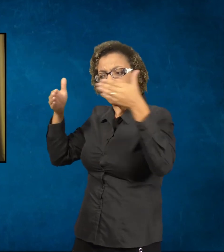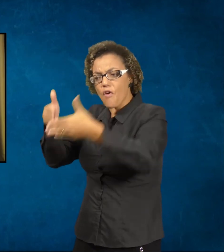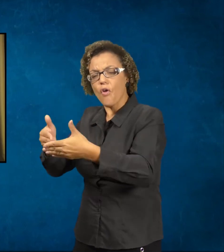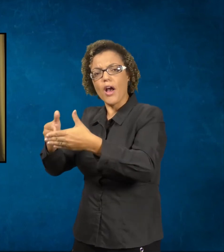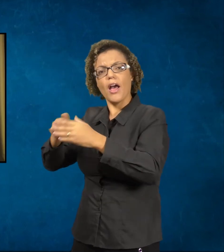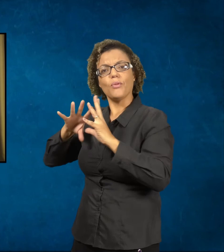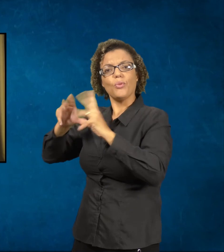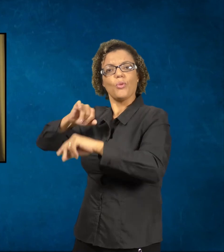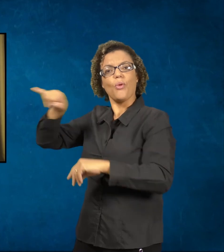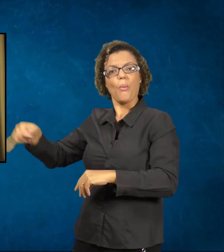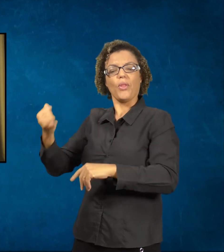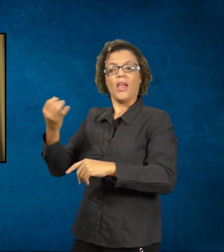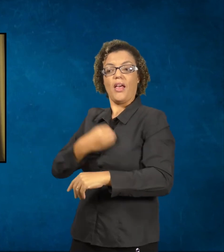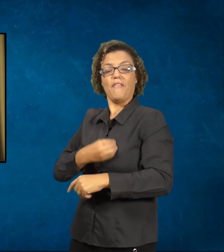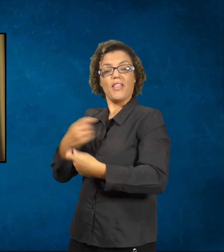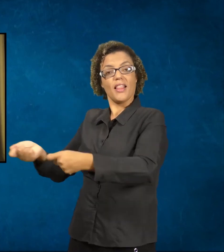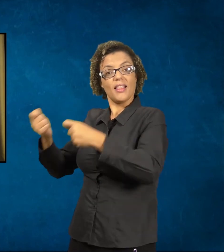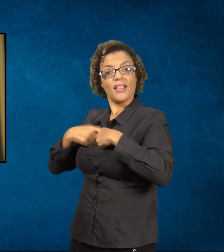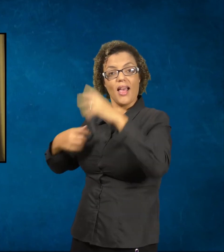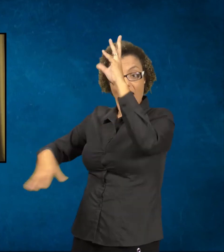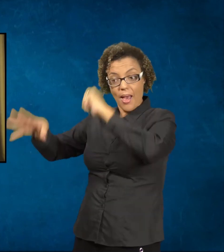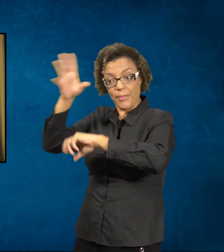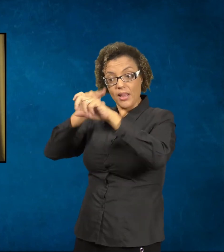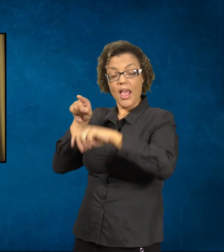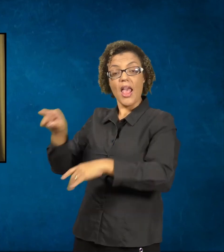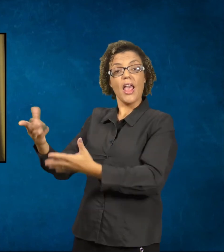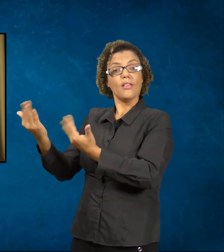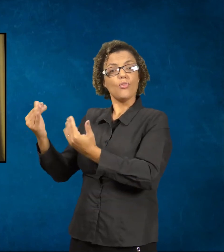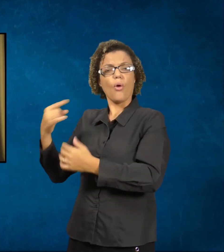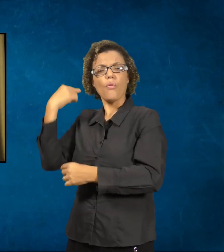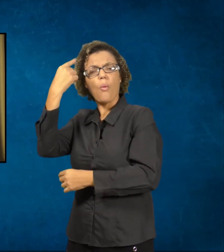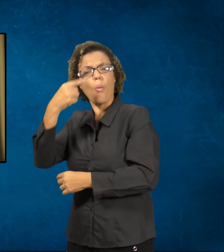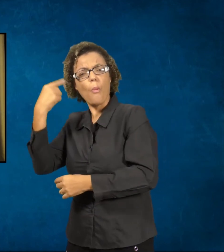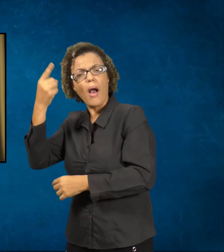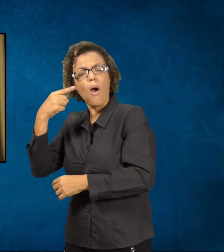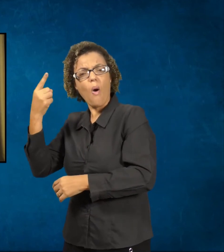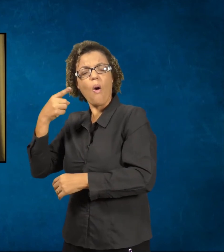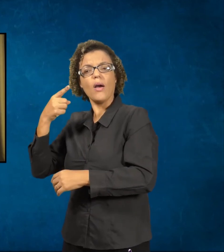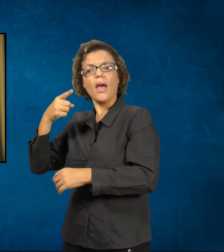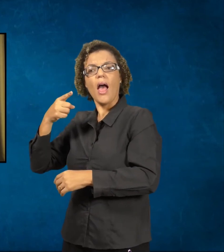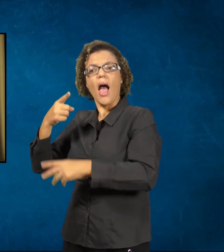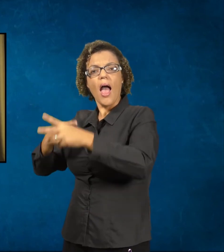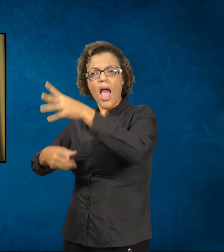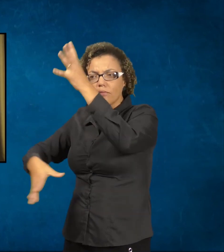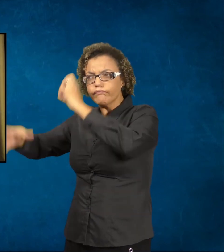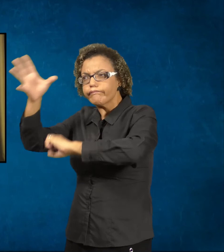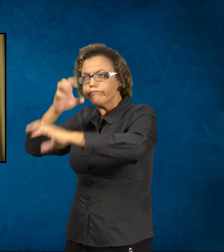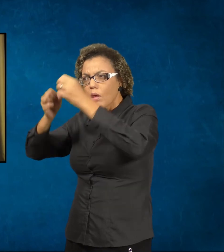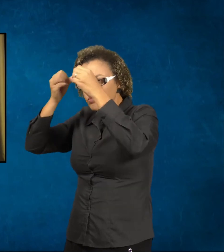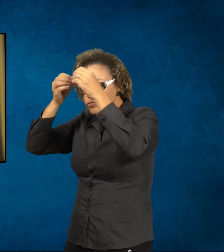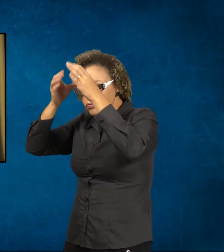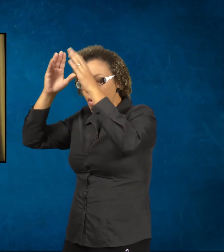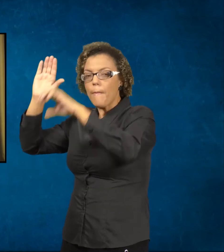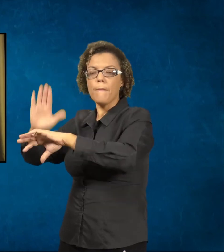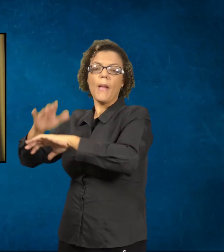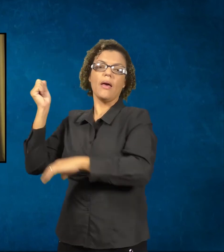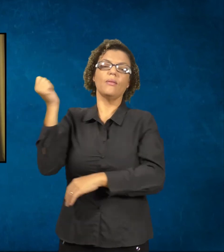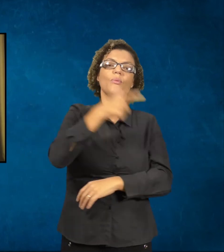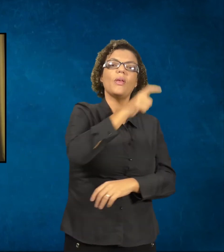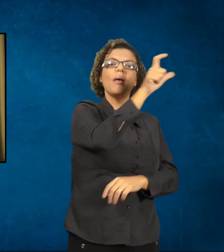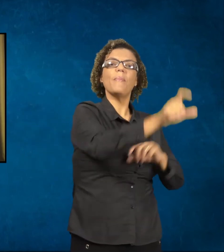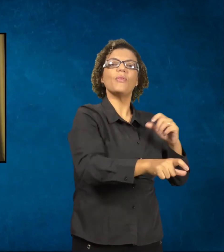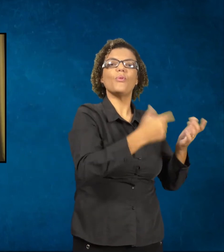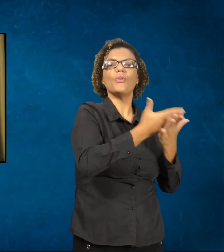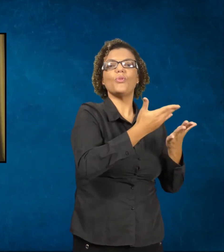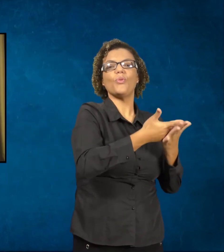em 1 ou 2 horas, rende mais do que aquele que estuda 10 horas, porque ali existe motivação, foco e